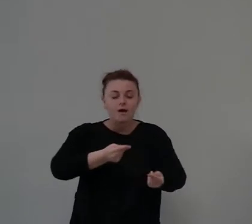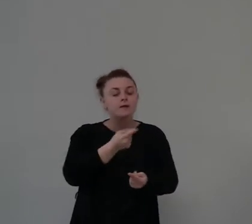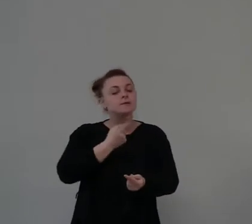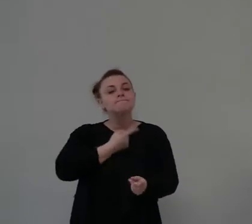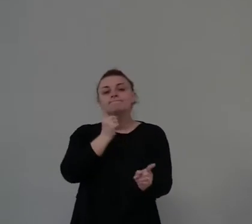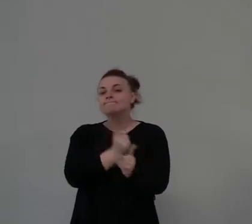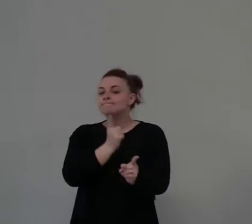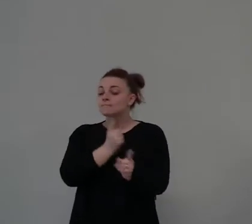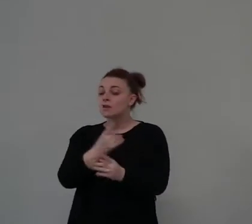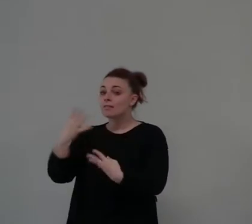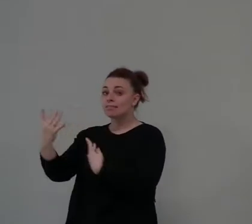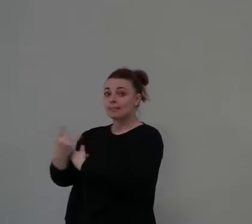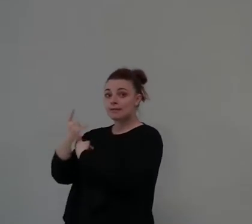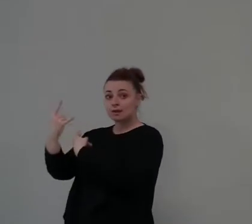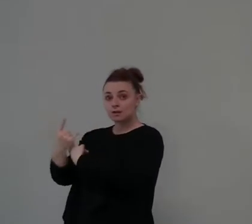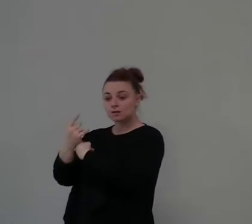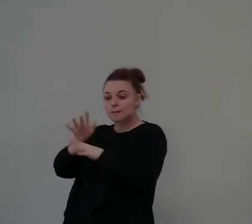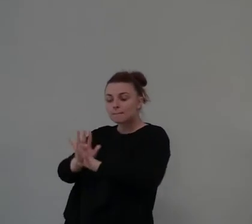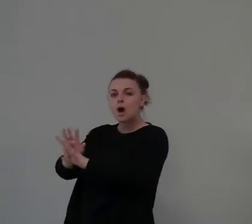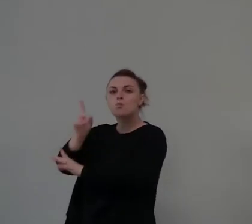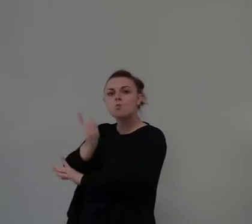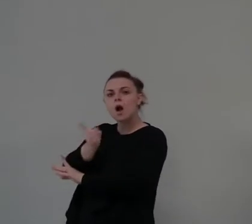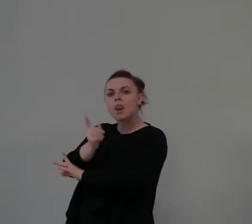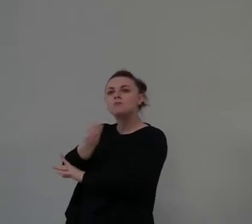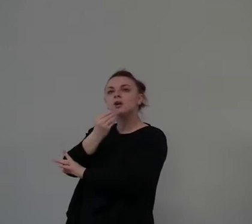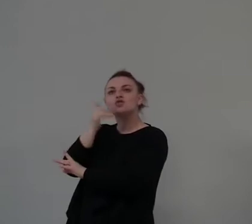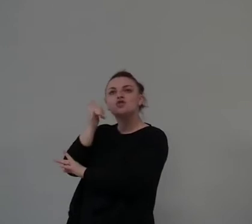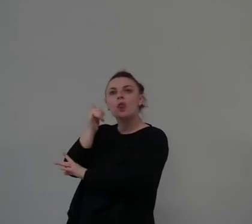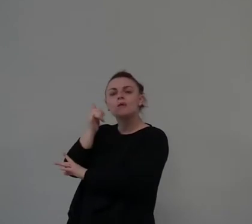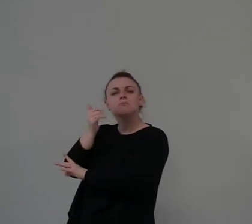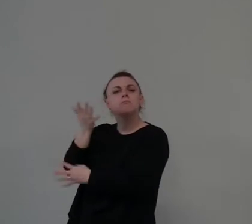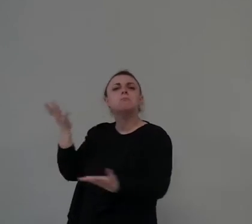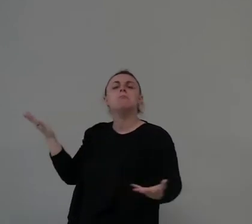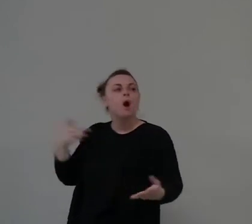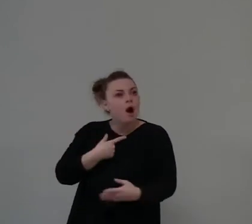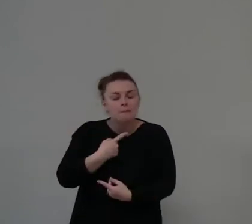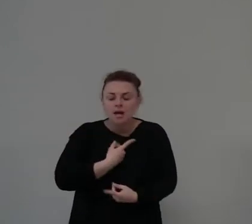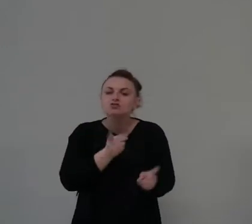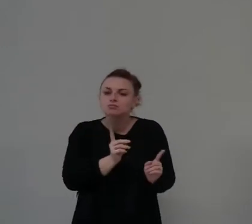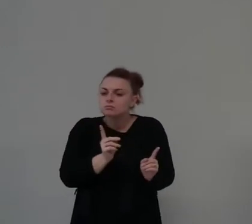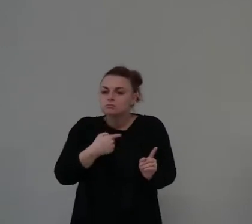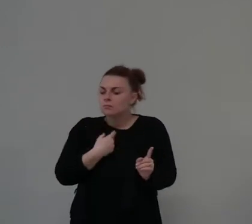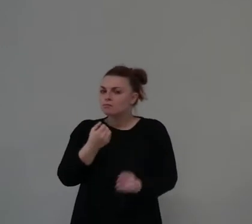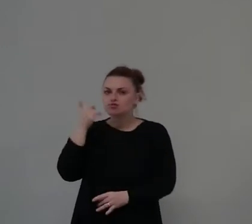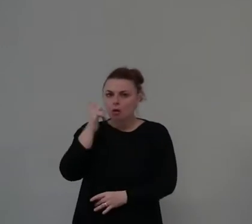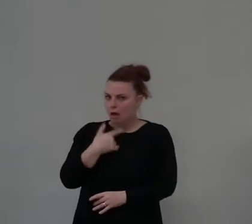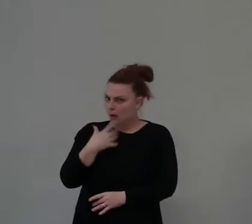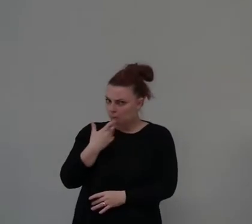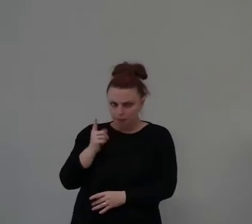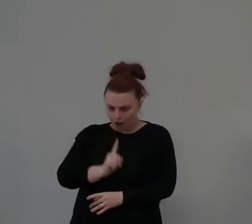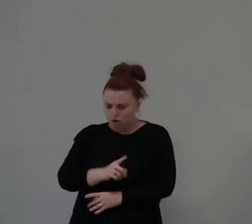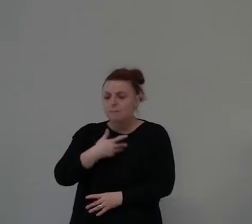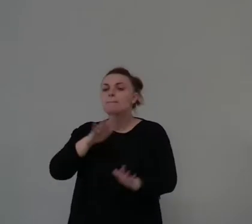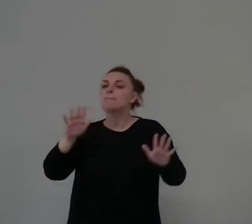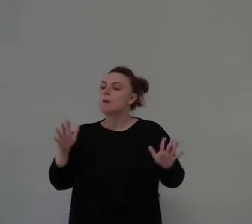la tentazione di mangiare cioccolato. A me non piace la dolce, ma quando comincio a